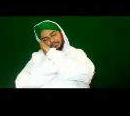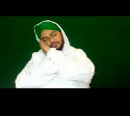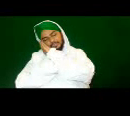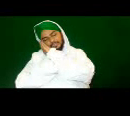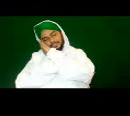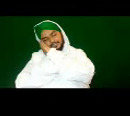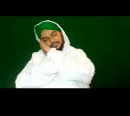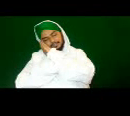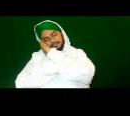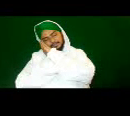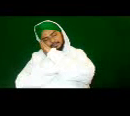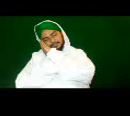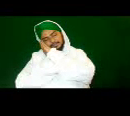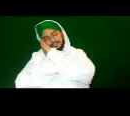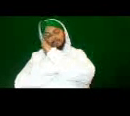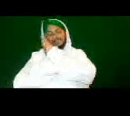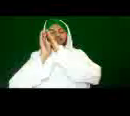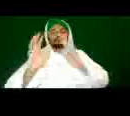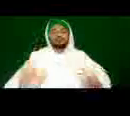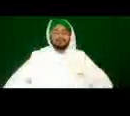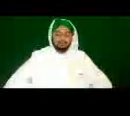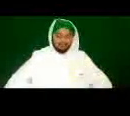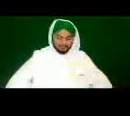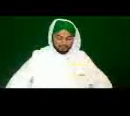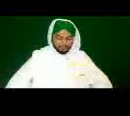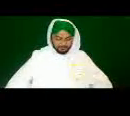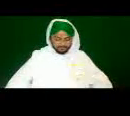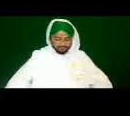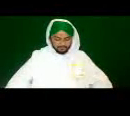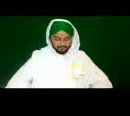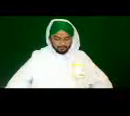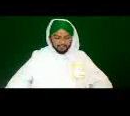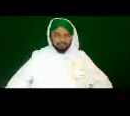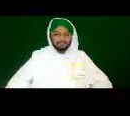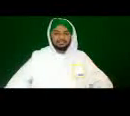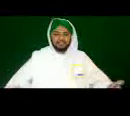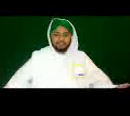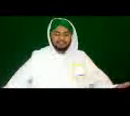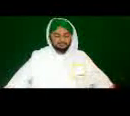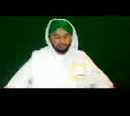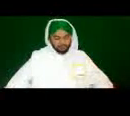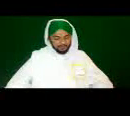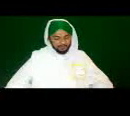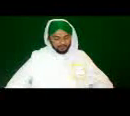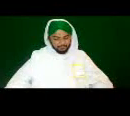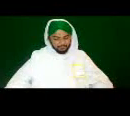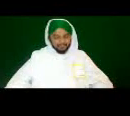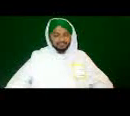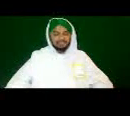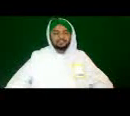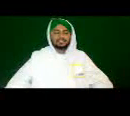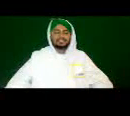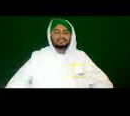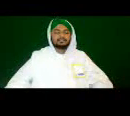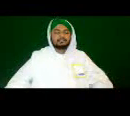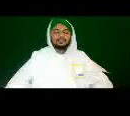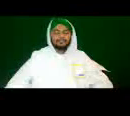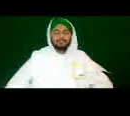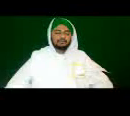سونے کا اشارہ، ٹھیک ہے. اب سونے کے بعد جاگنا ہے. جاگنے کا اشارہ جو ہے وہ